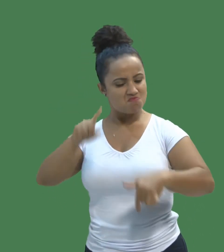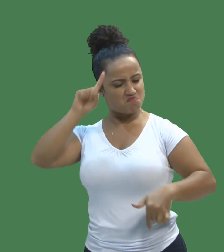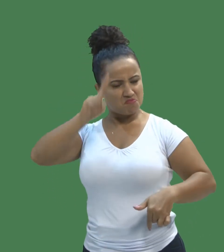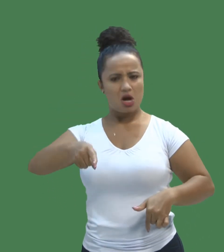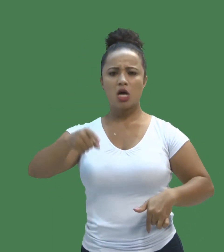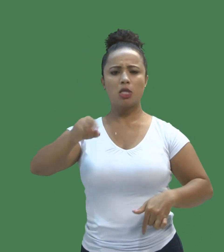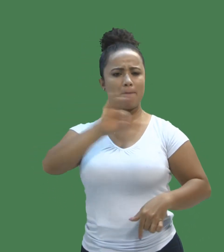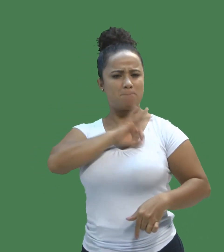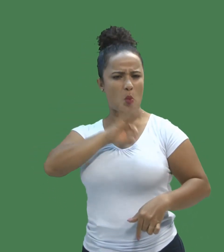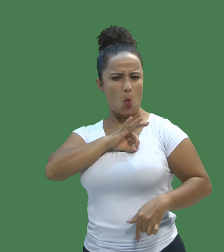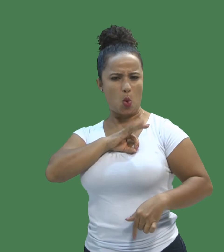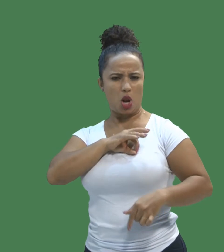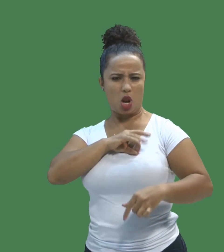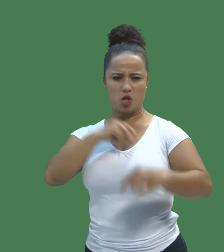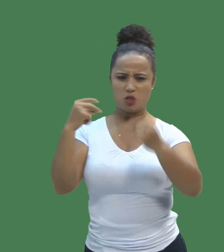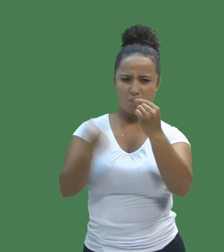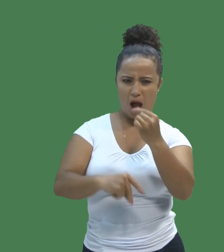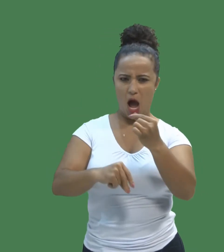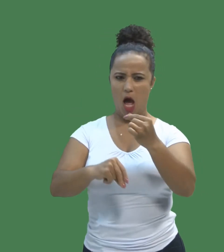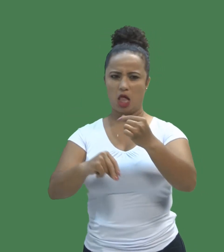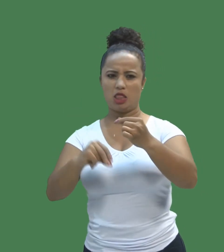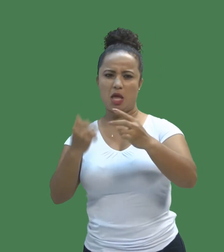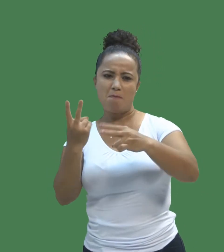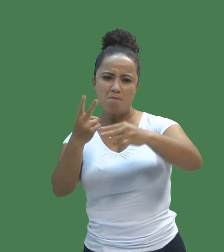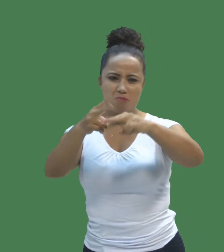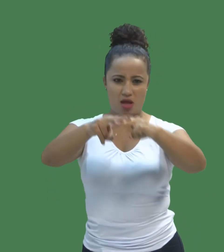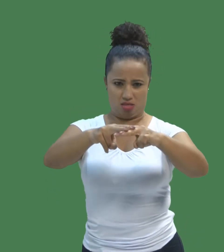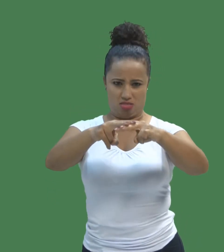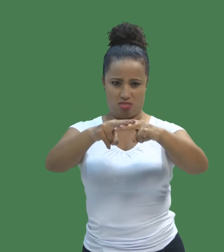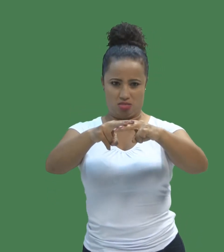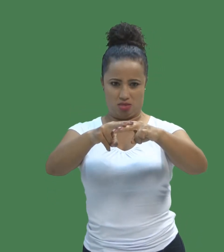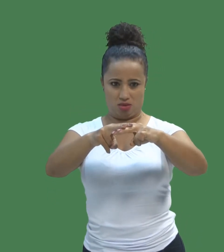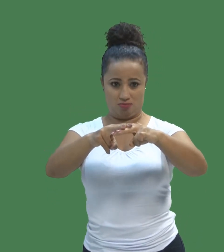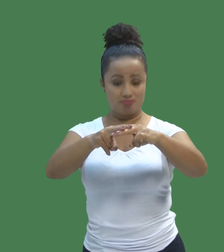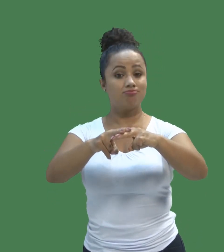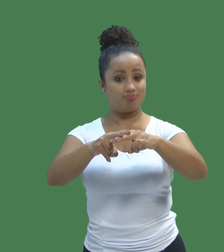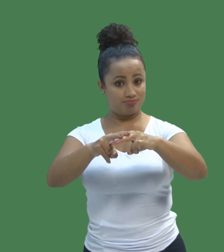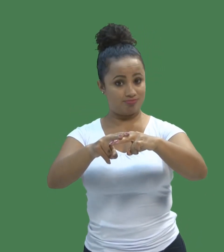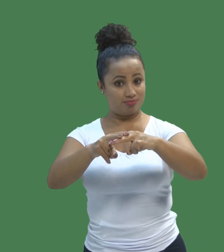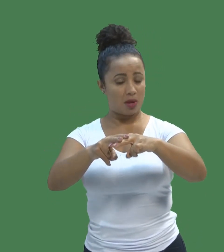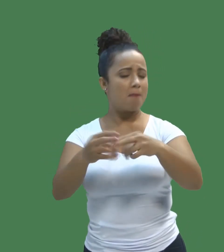da polícia e da coerção da instituição judicial.